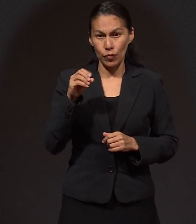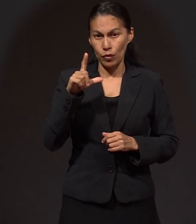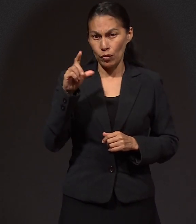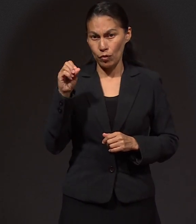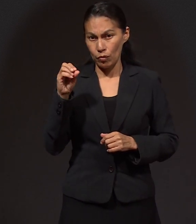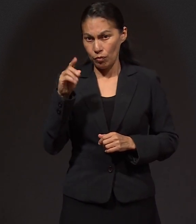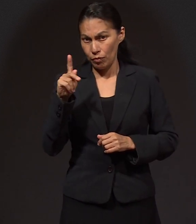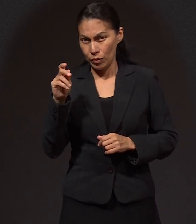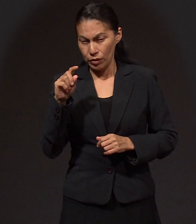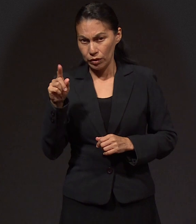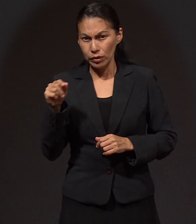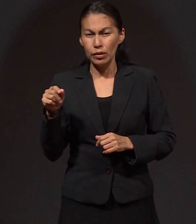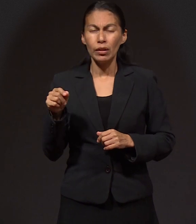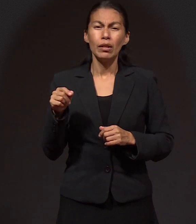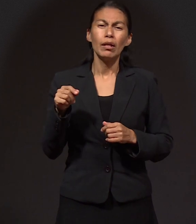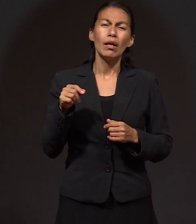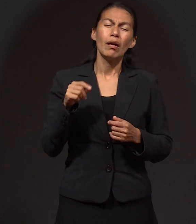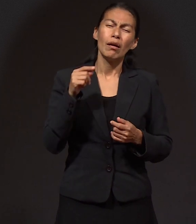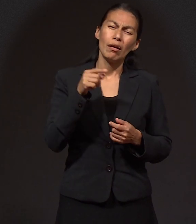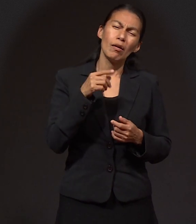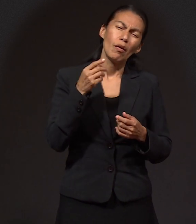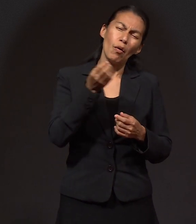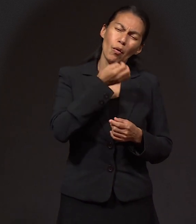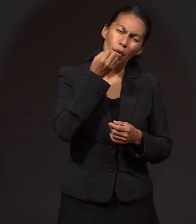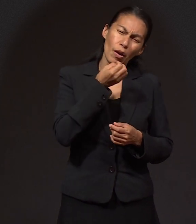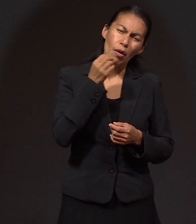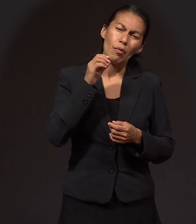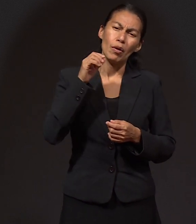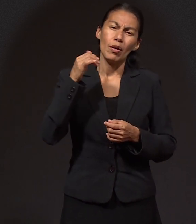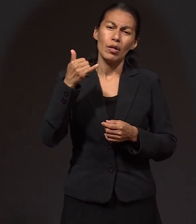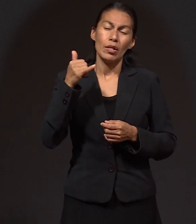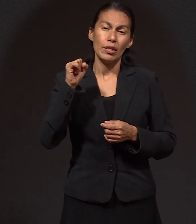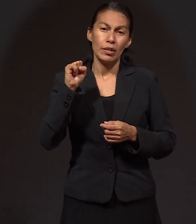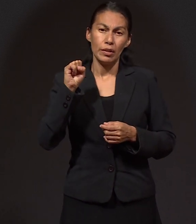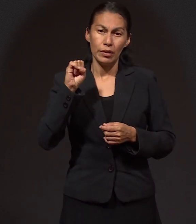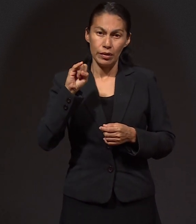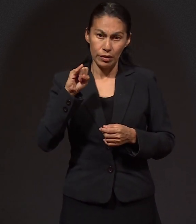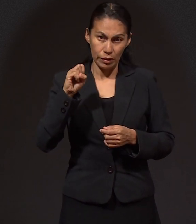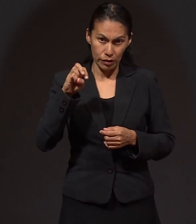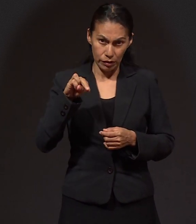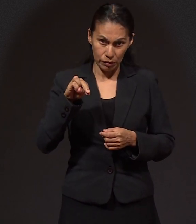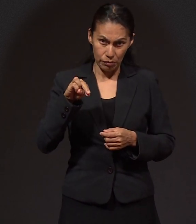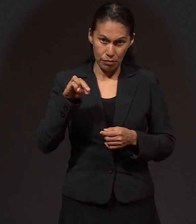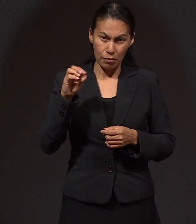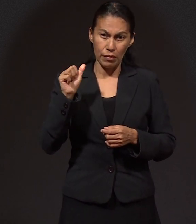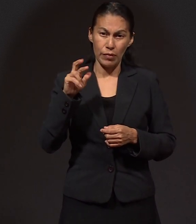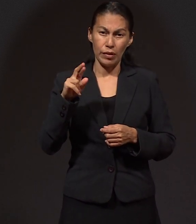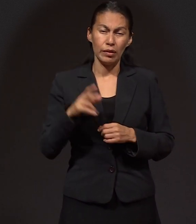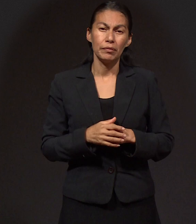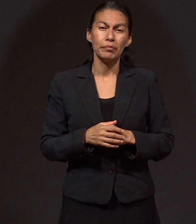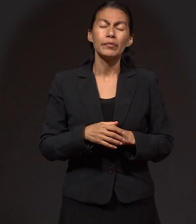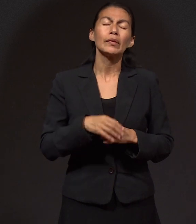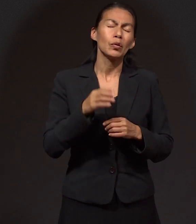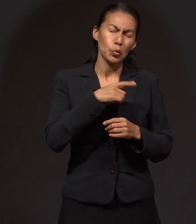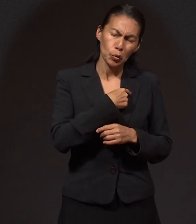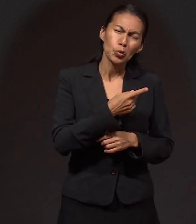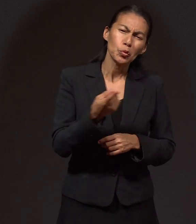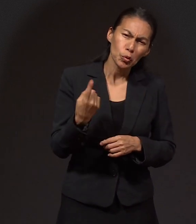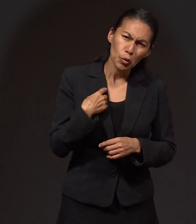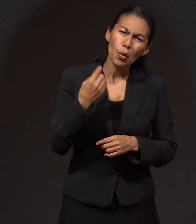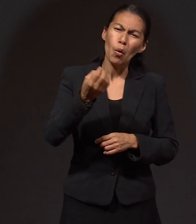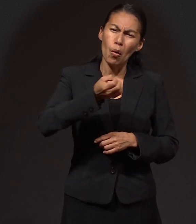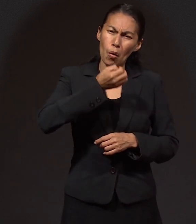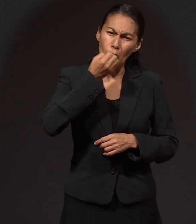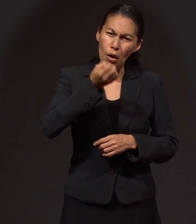está muy enfermo. Vamos a orar por Gismar Alberto. No lo vamos a dejar. Vamos a